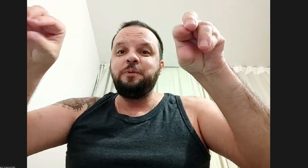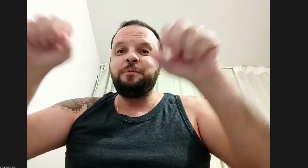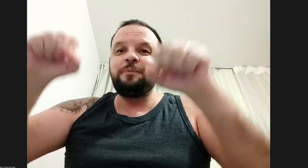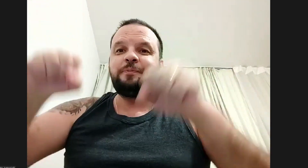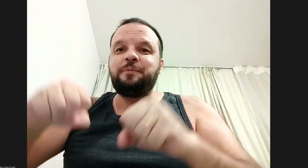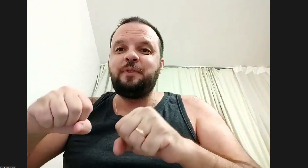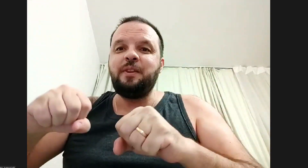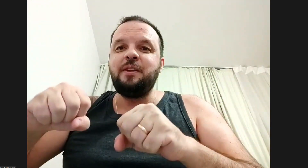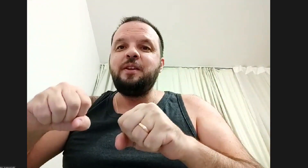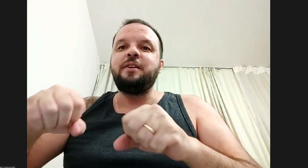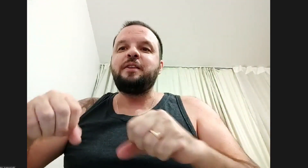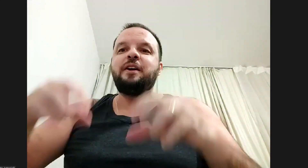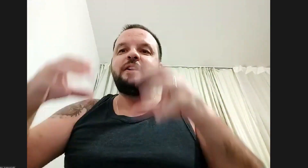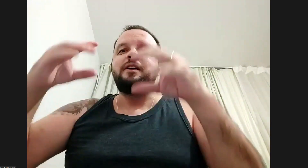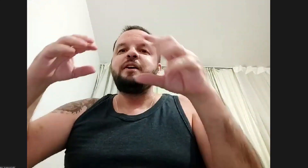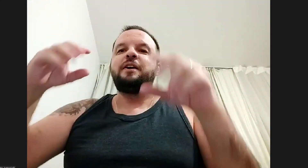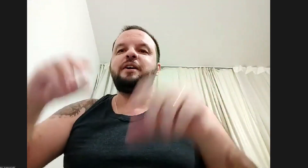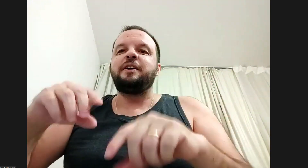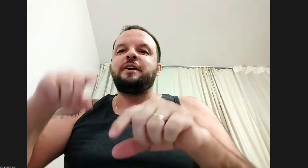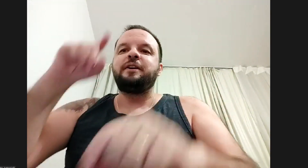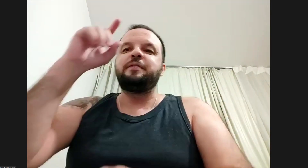Ovo. Tá?